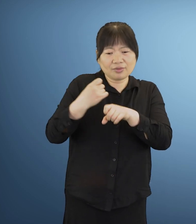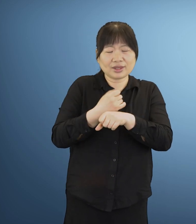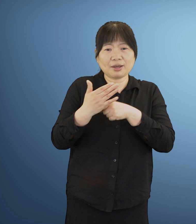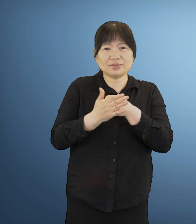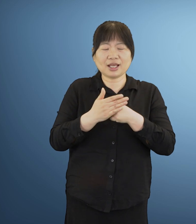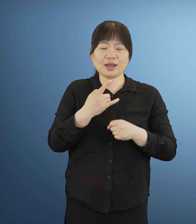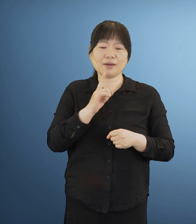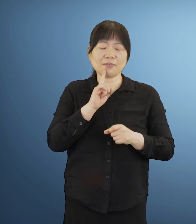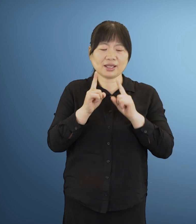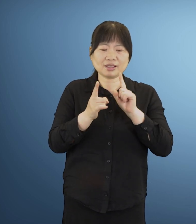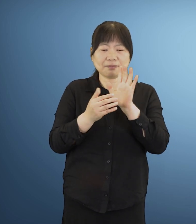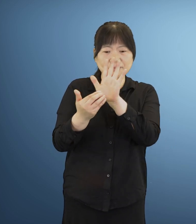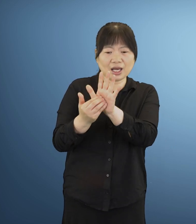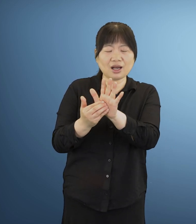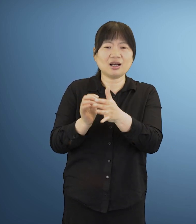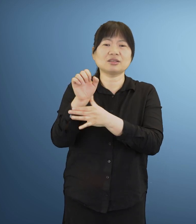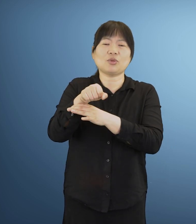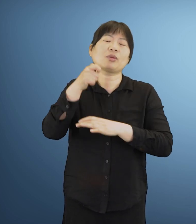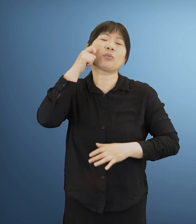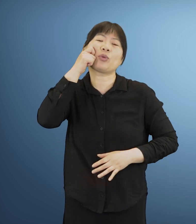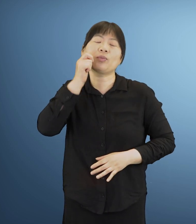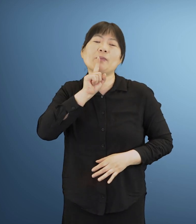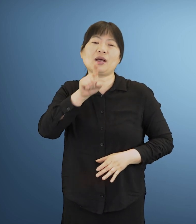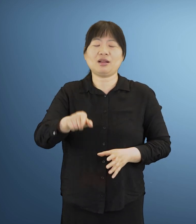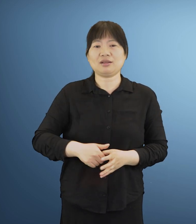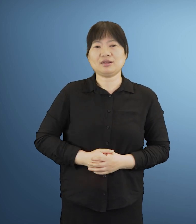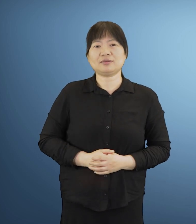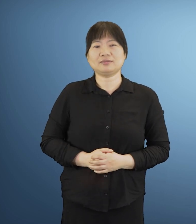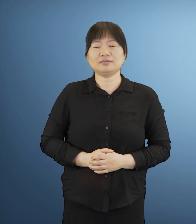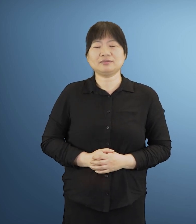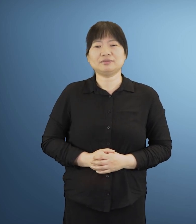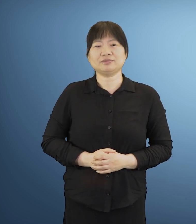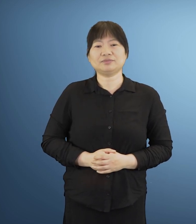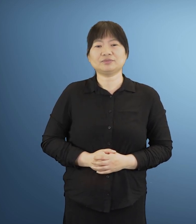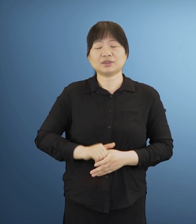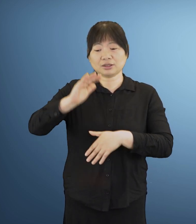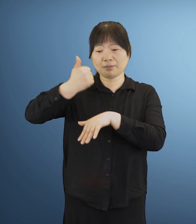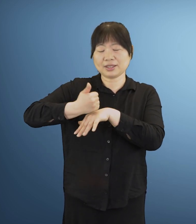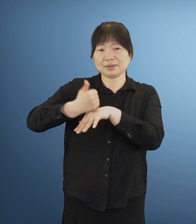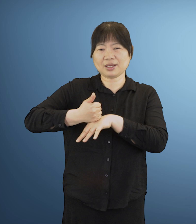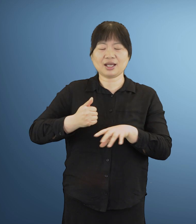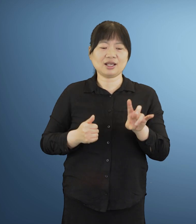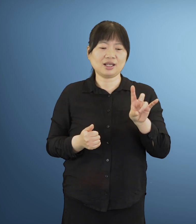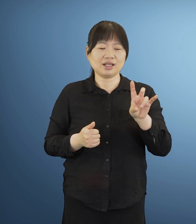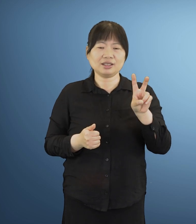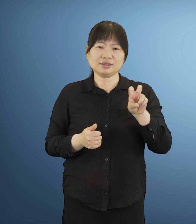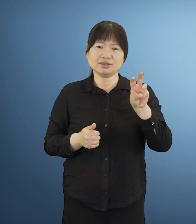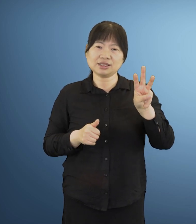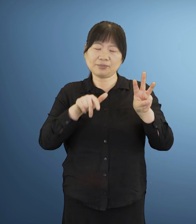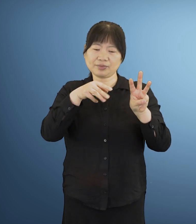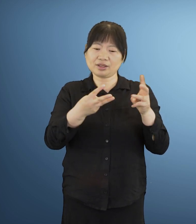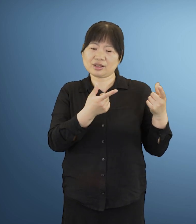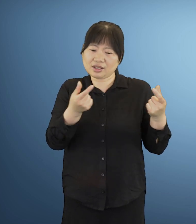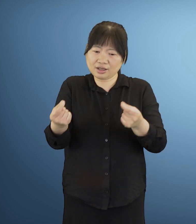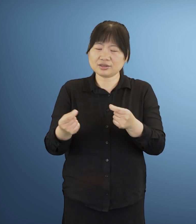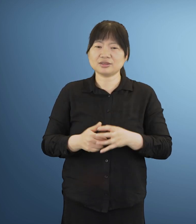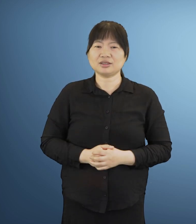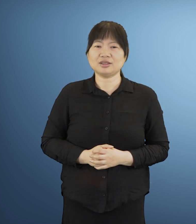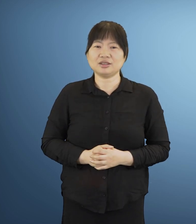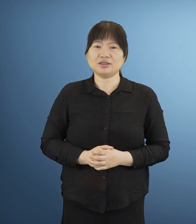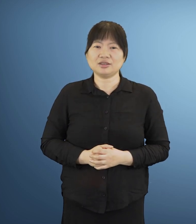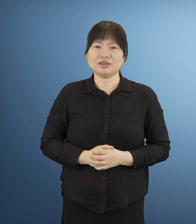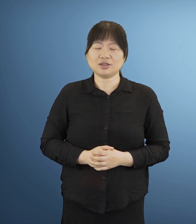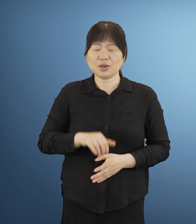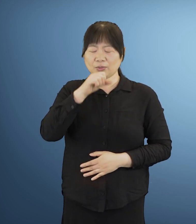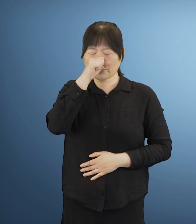막혀 결실하지 못하는 자요. 이렇게 돼 있어요. 마지막으로 23절 다 같이 시작. 좋은